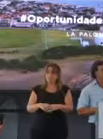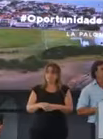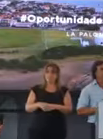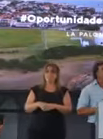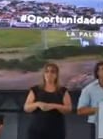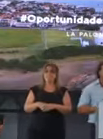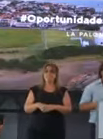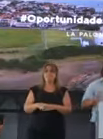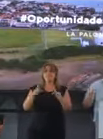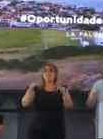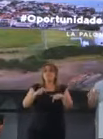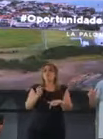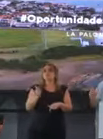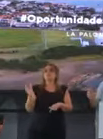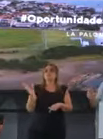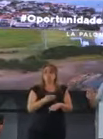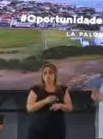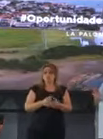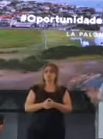Hoy